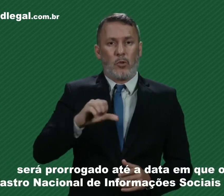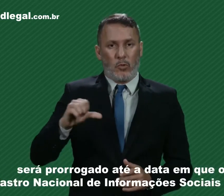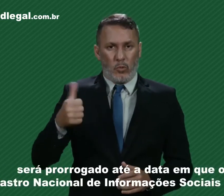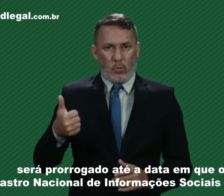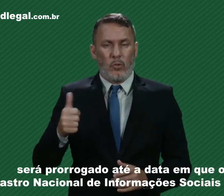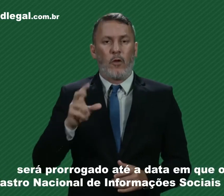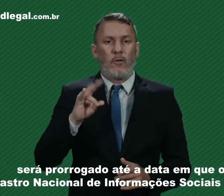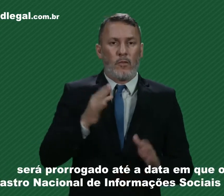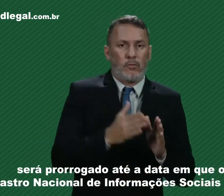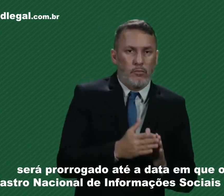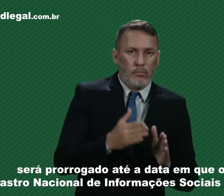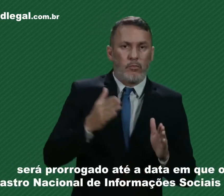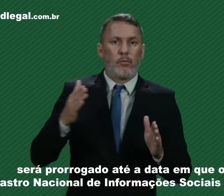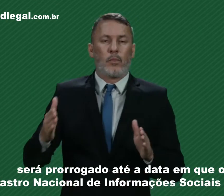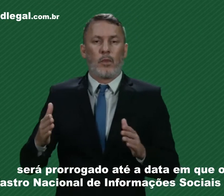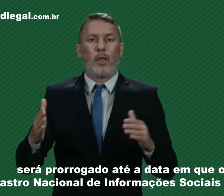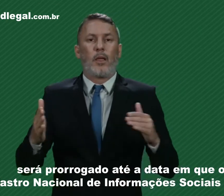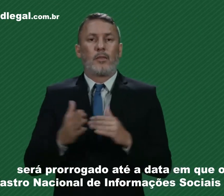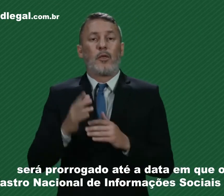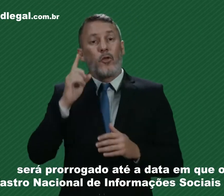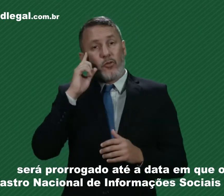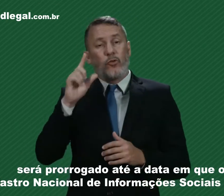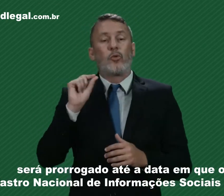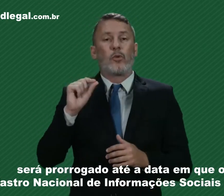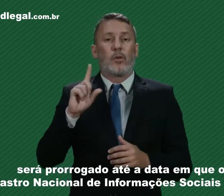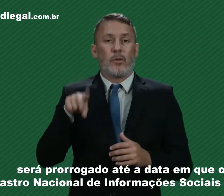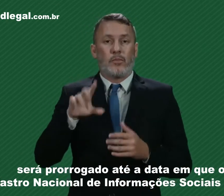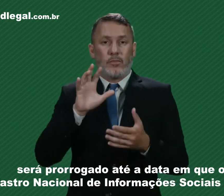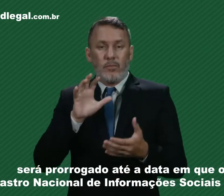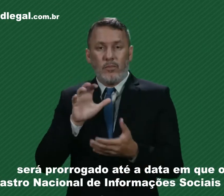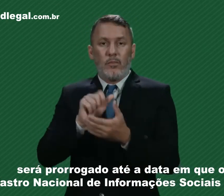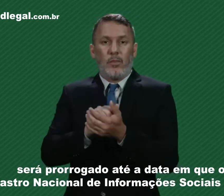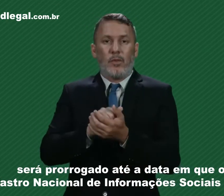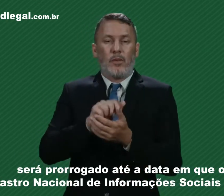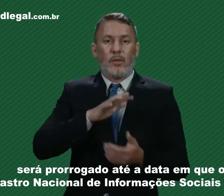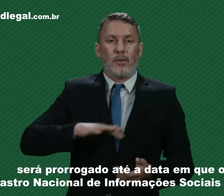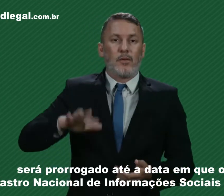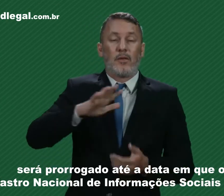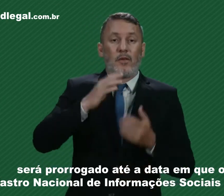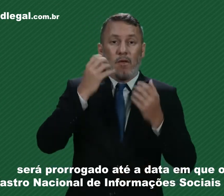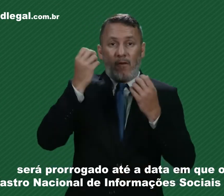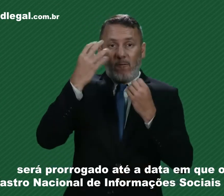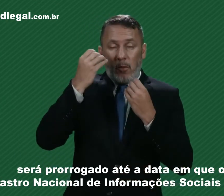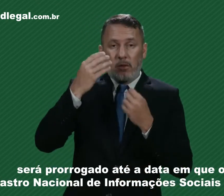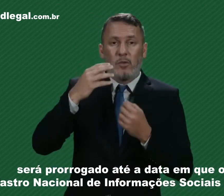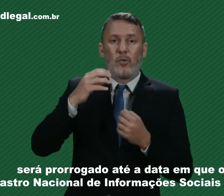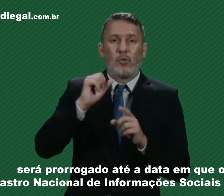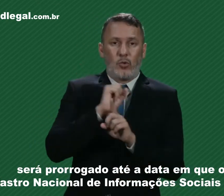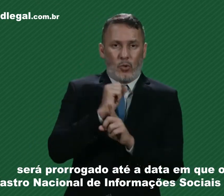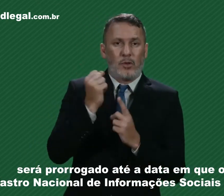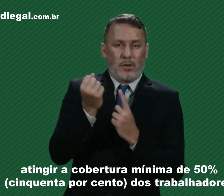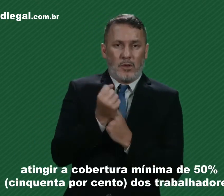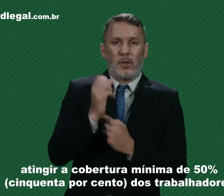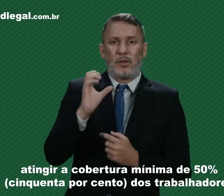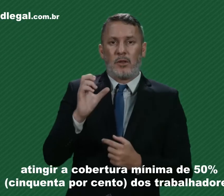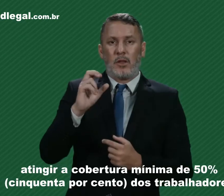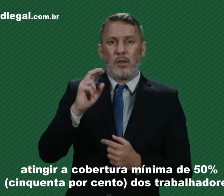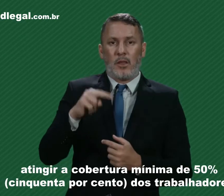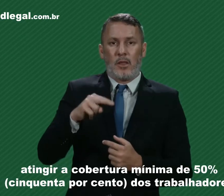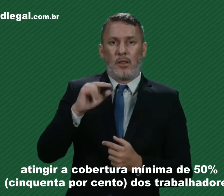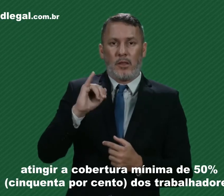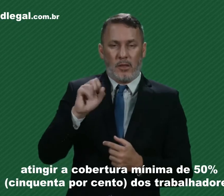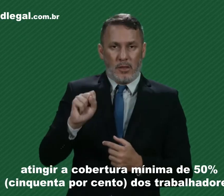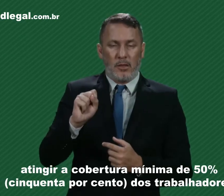1991, será prorrogado até a data em que o Cadastro Nacional de Informações Sociais, CNIS, atingir